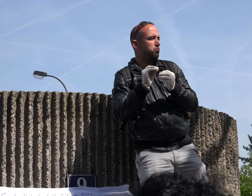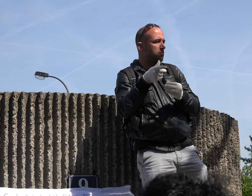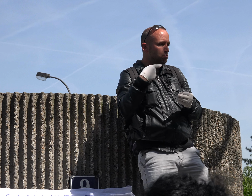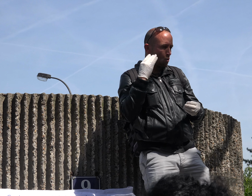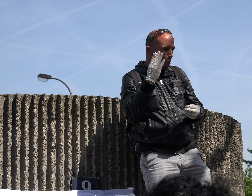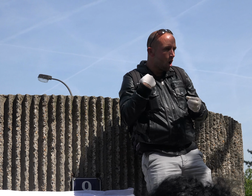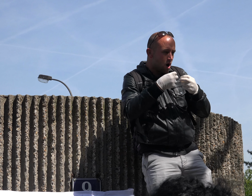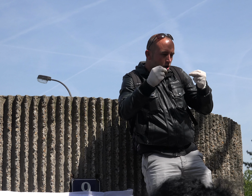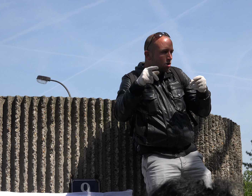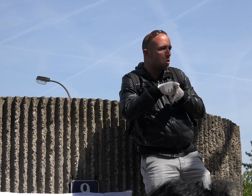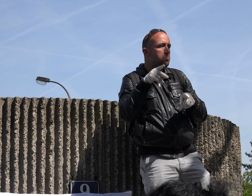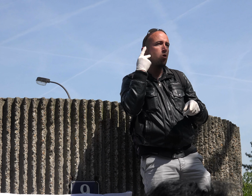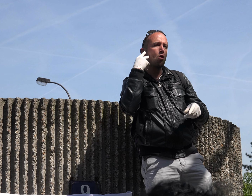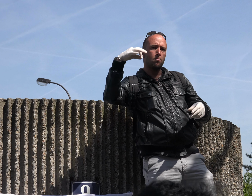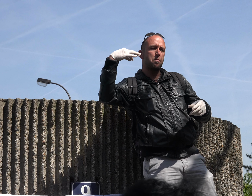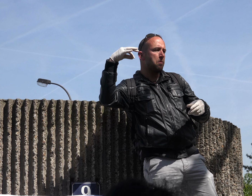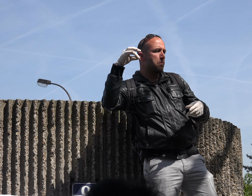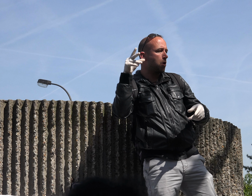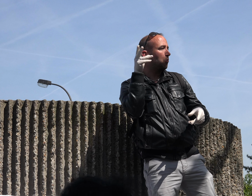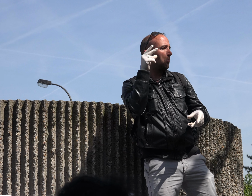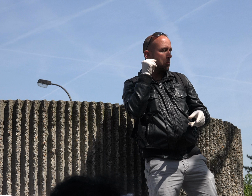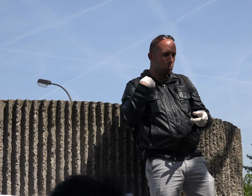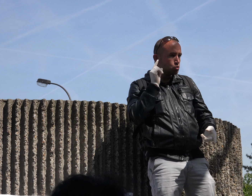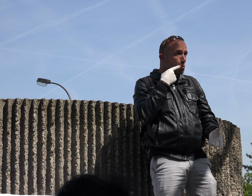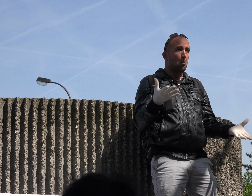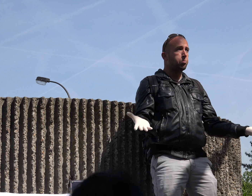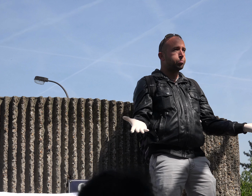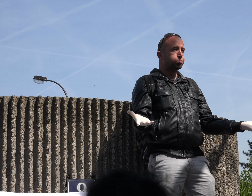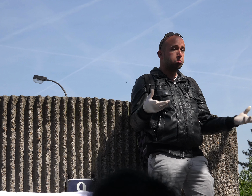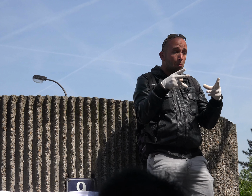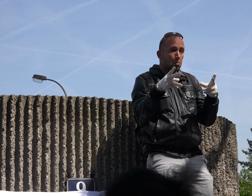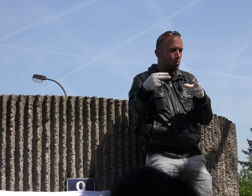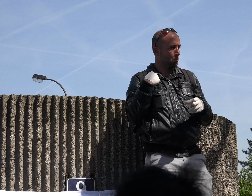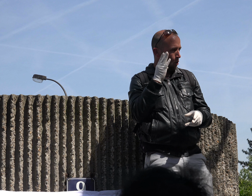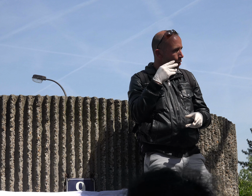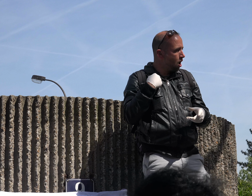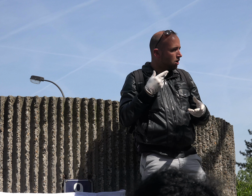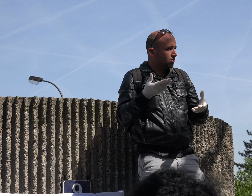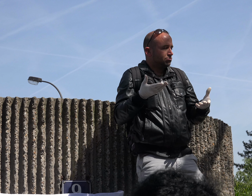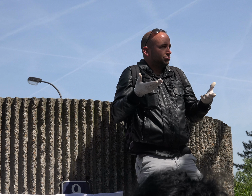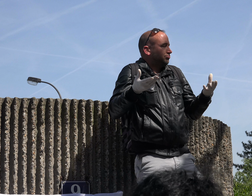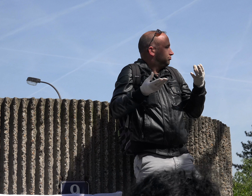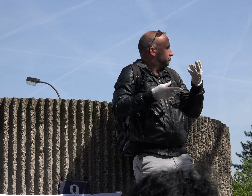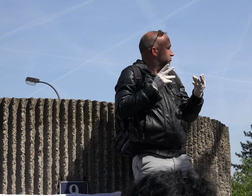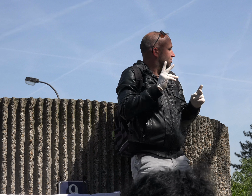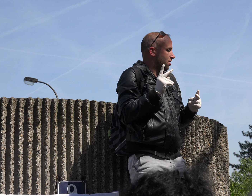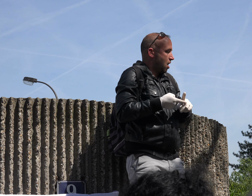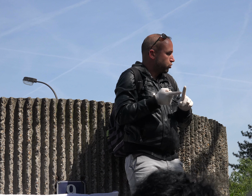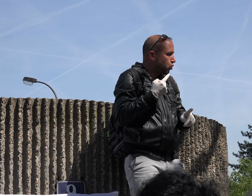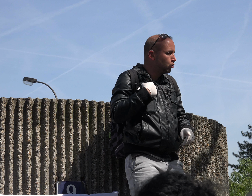des sous-titres, il y a des coupures. Moi j'aimerais avoir les mêmes commentaires, par exemple, que les entendants peuvent avoir à l'oral, mais en sous-titrage.